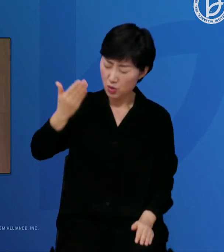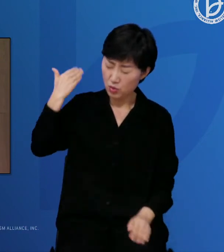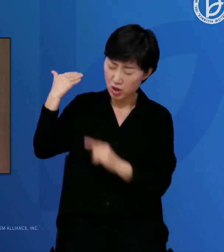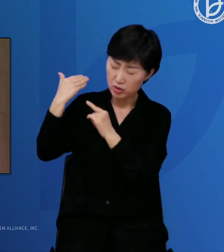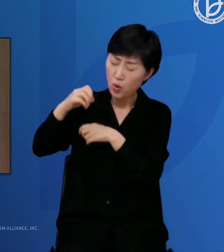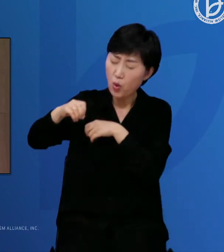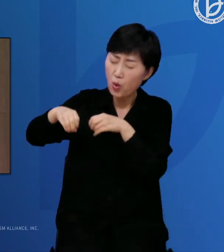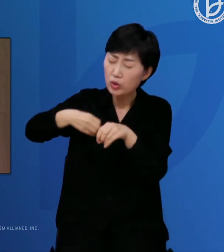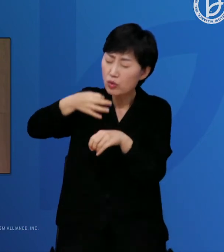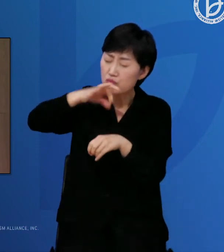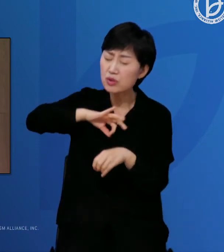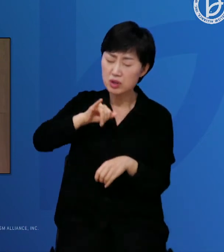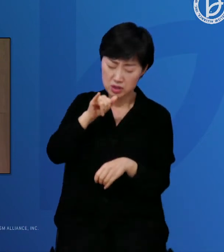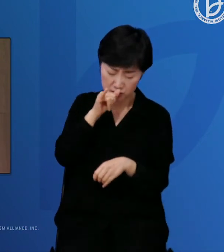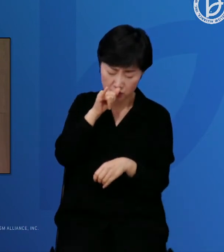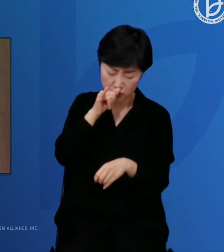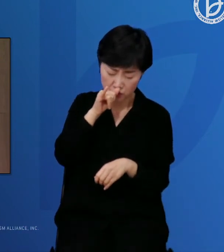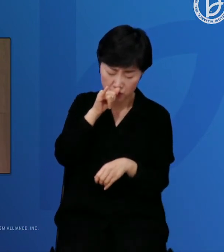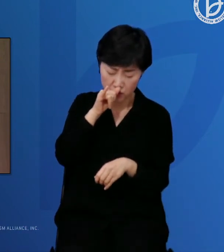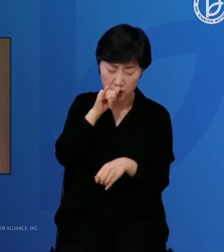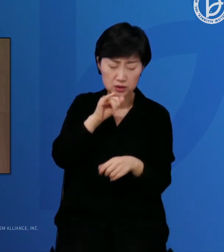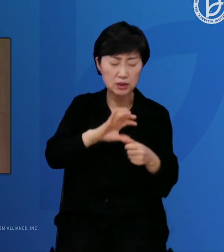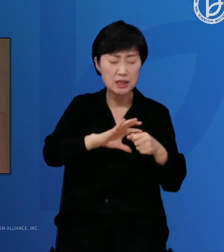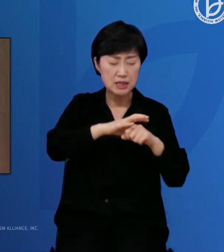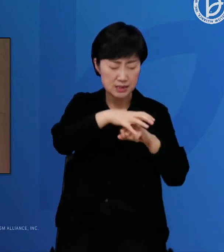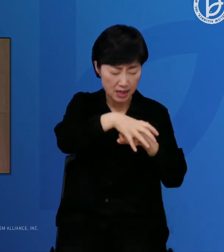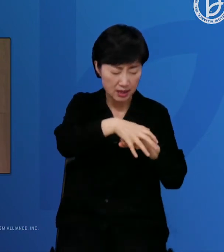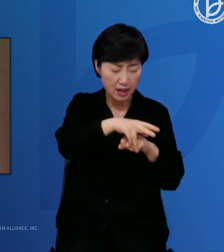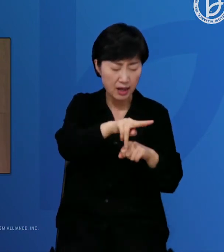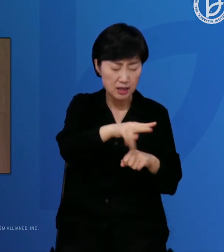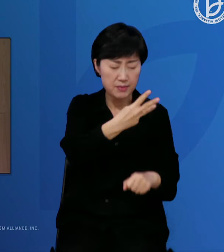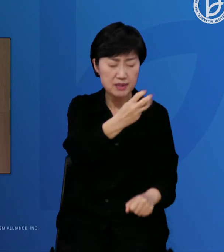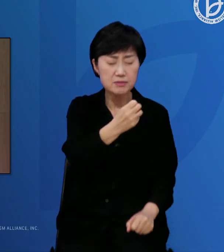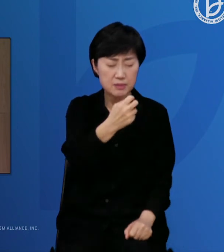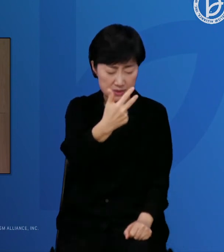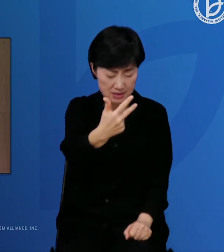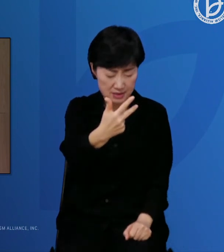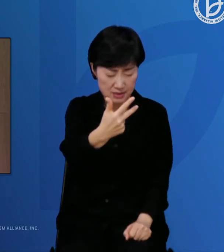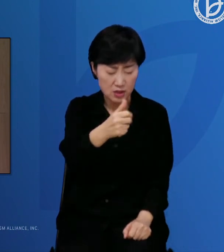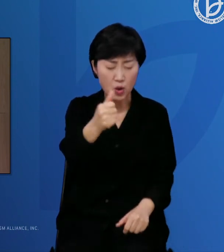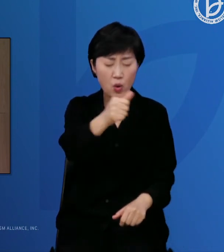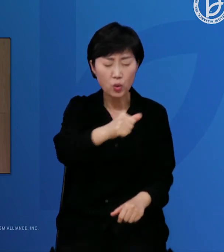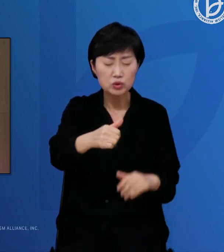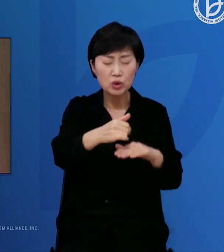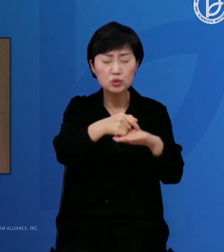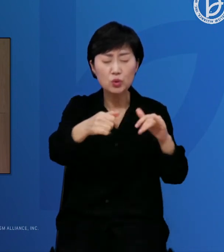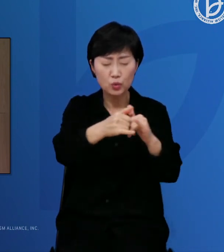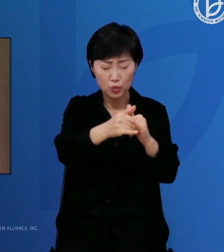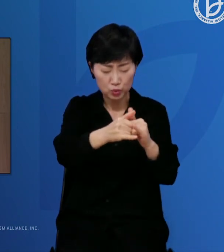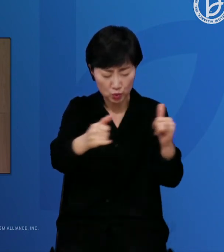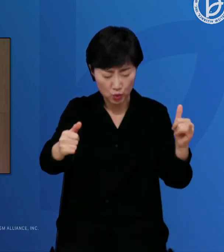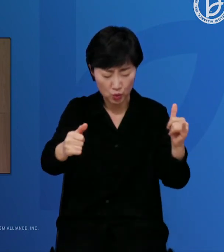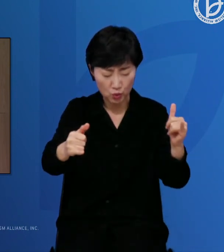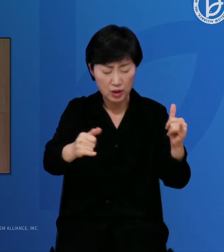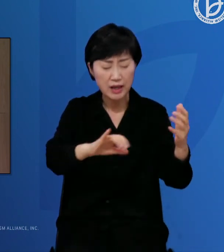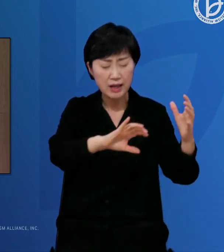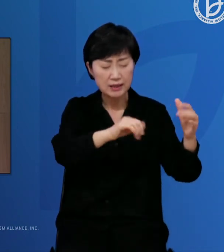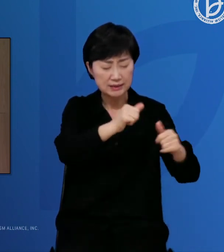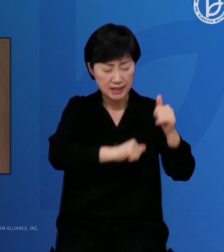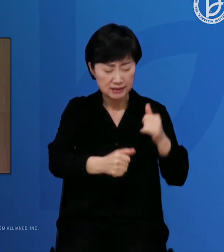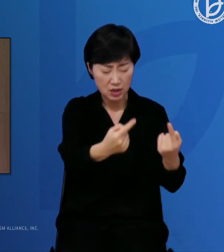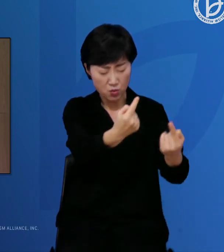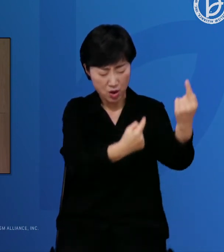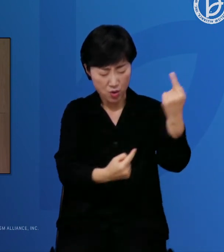237 5천 종족과 티시계가 몰려오고 또 차세대 선교사로 파송되는 대로가 수축되게 하여 주옵소서. 이